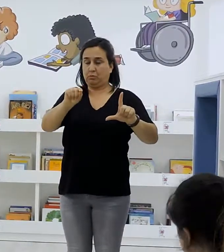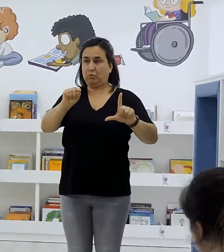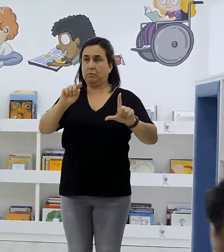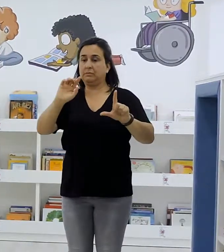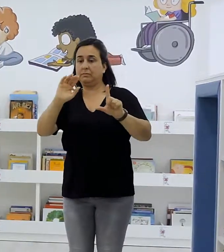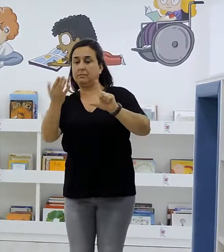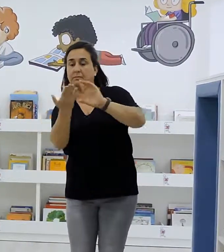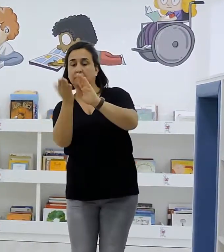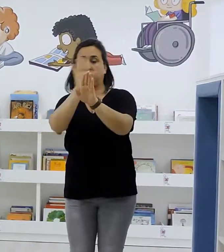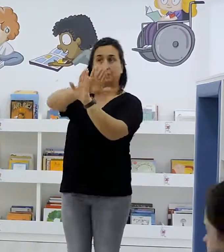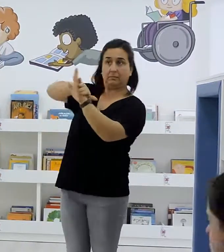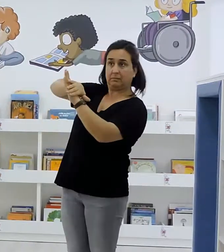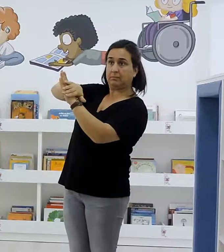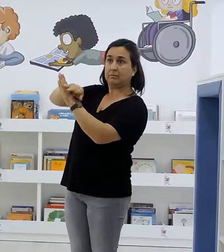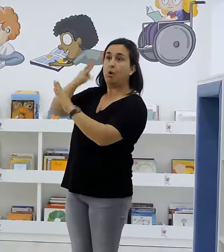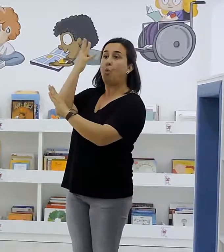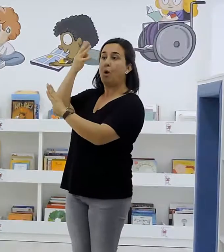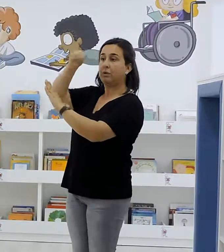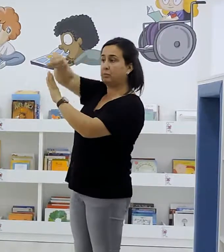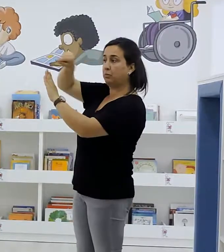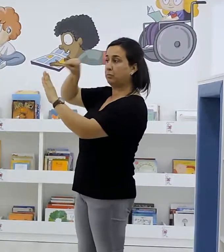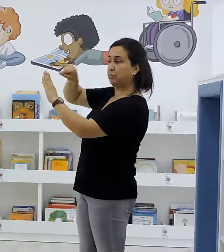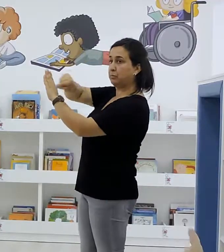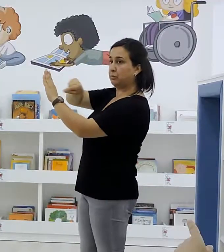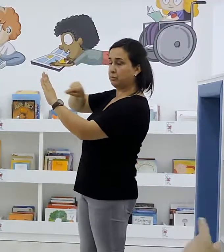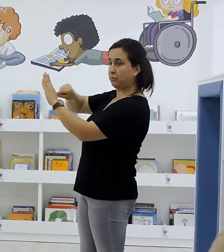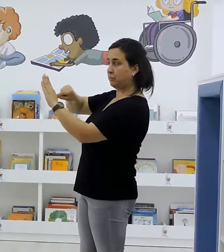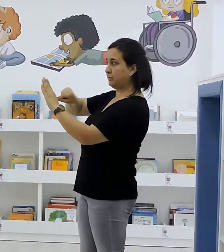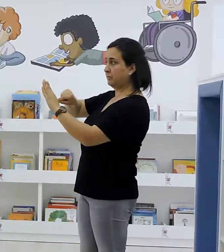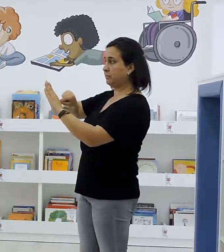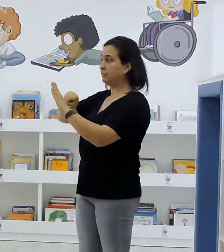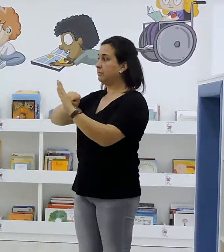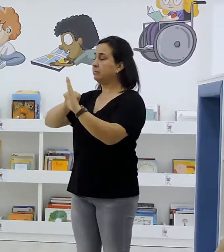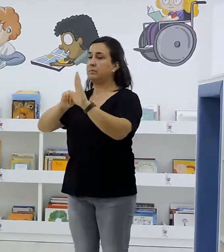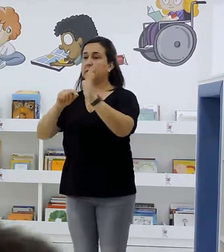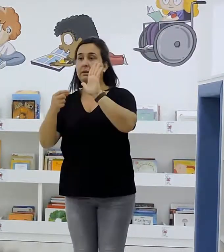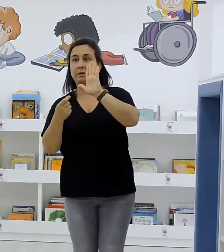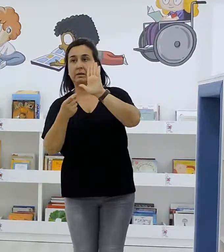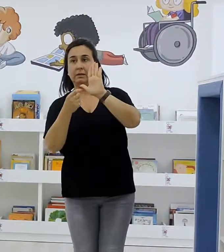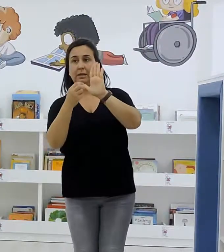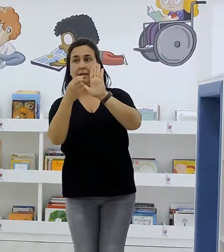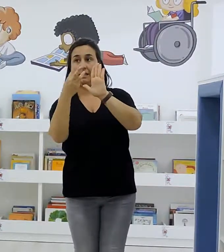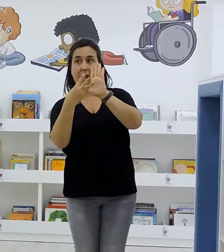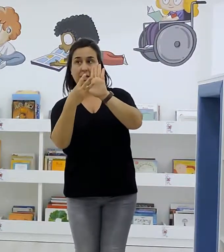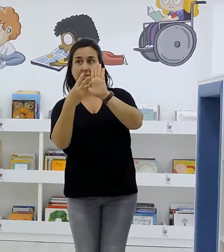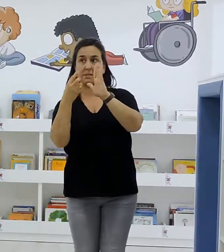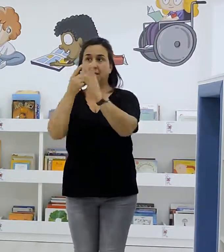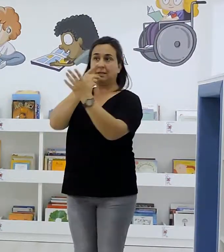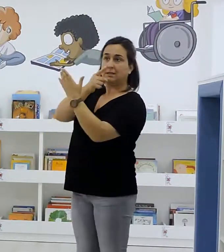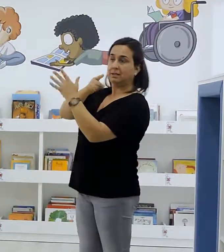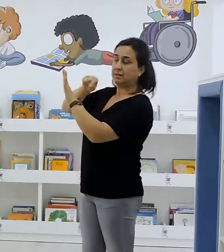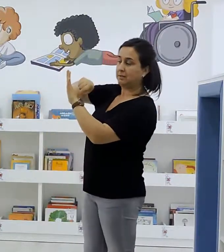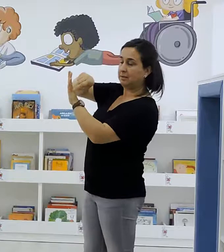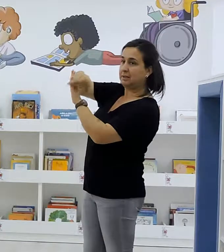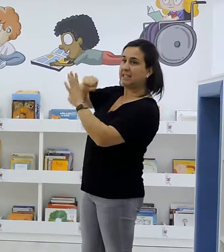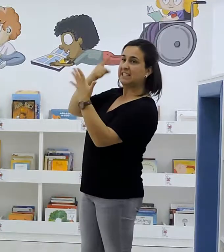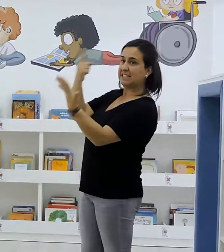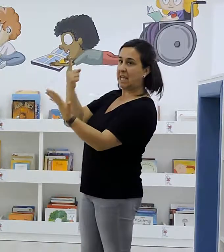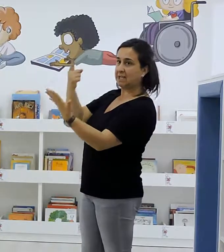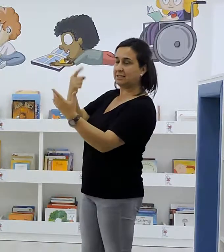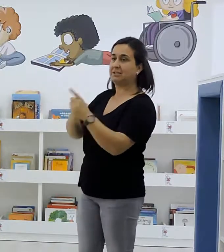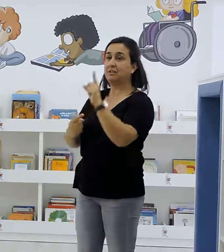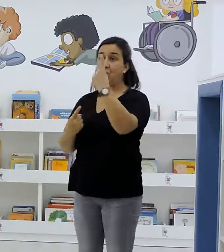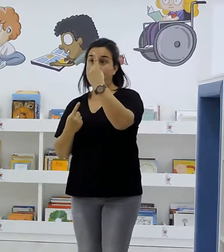por el otro lado hay que dibujar 4, ¿vale? Por el otro lado 3 y por el otro lado 6. ¿vale? O sea, 1,